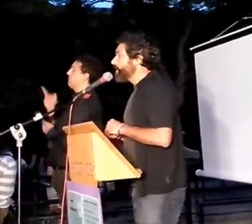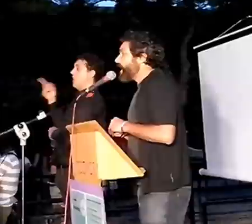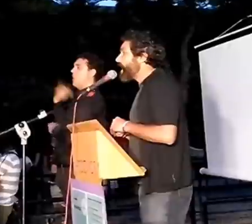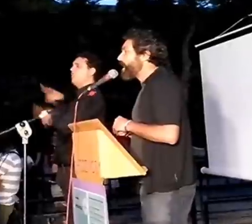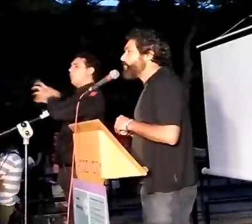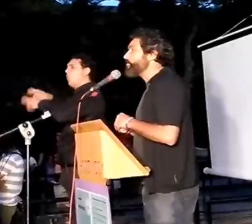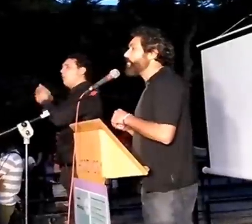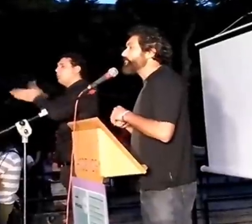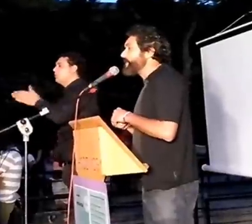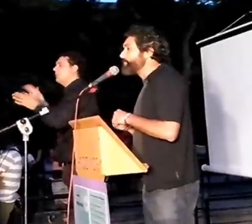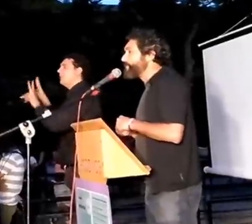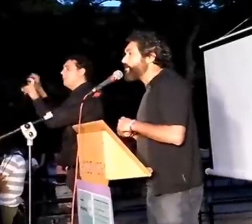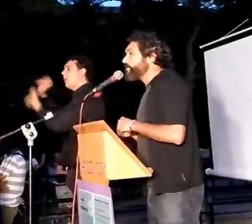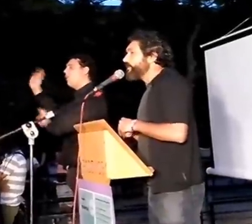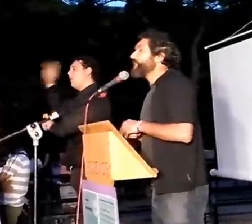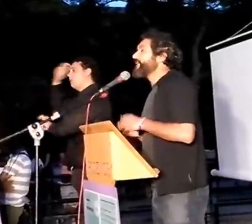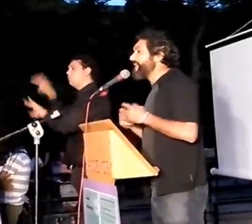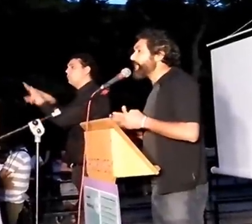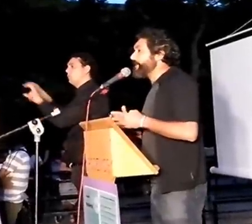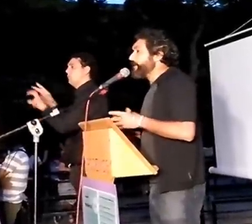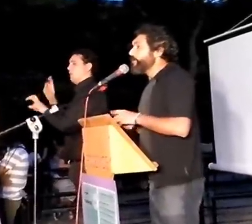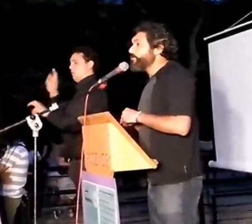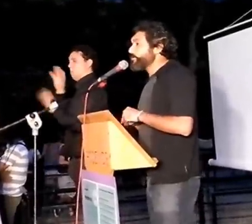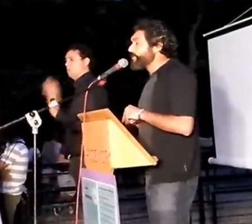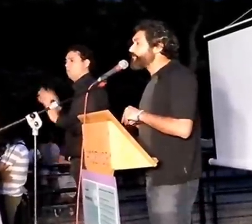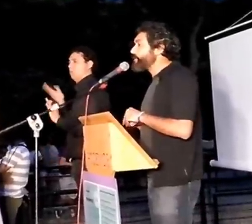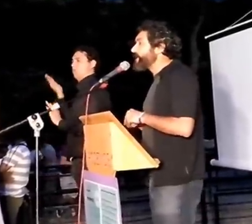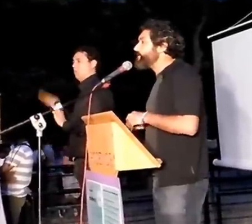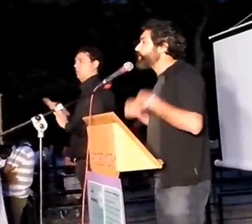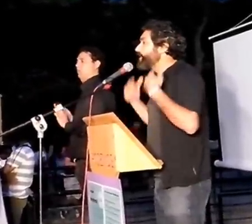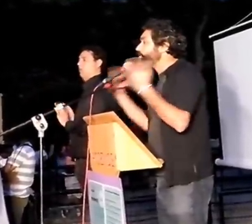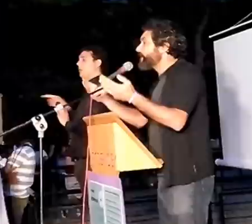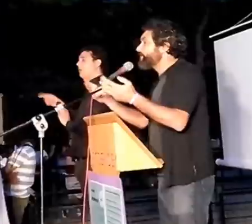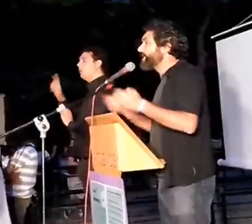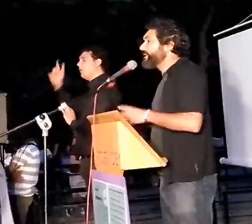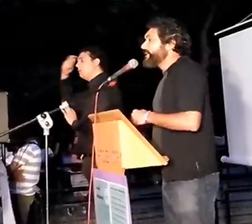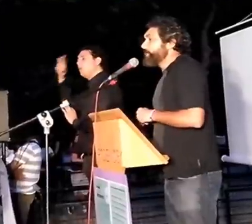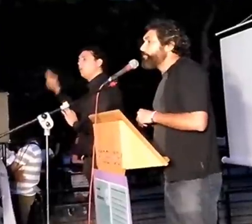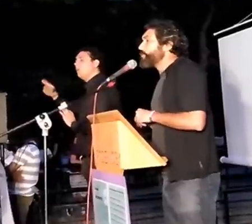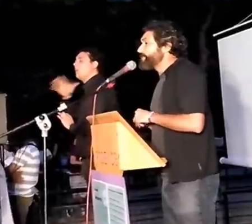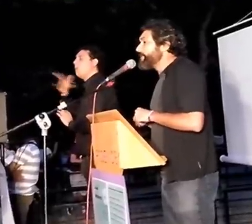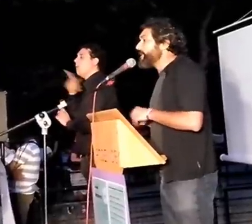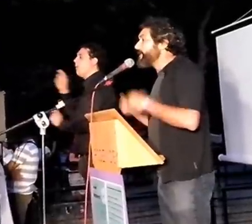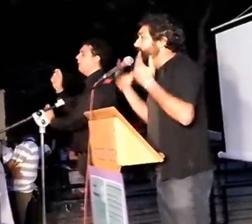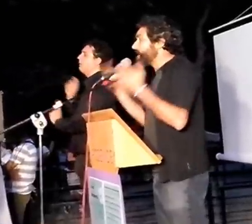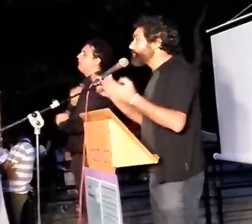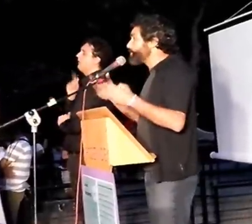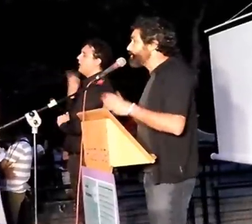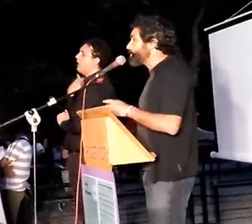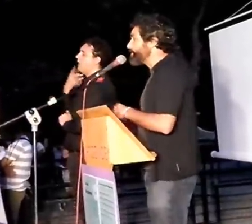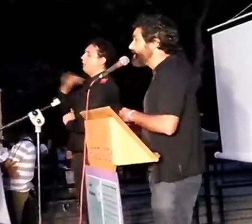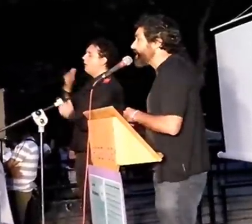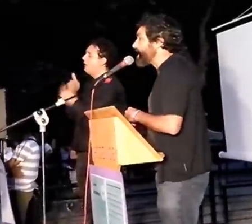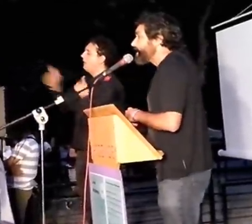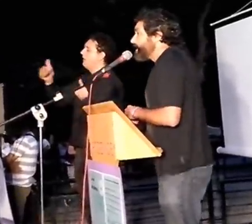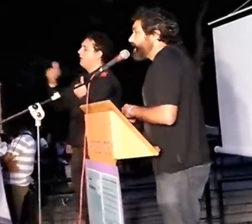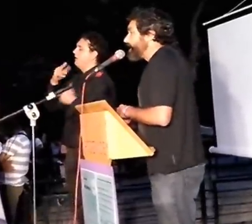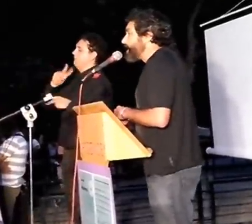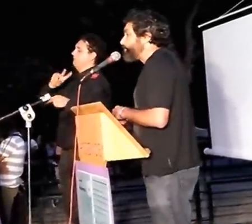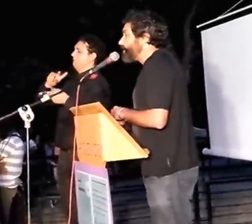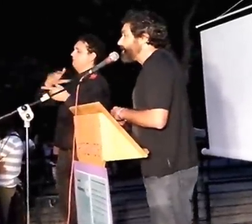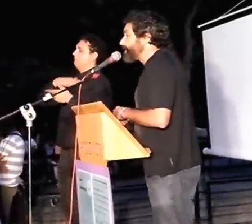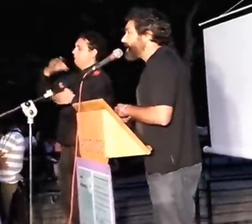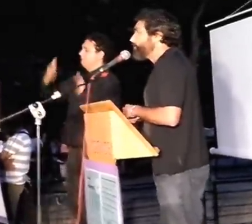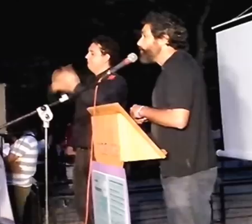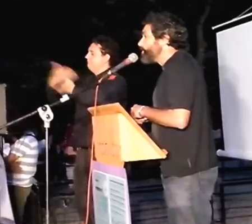introducción a un concepto clave. Un concepto clave porque nos abre posibilidades, campos de posibilidad